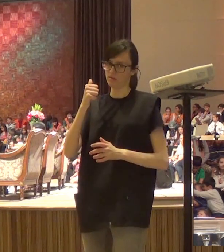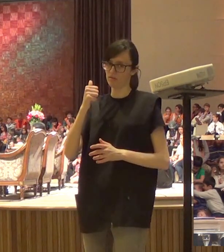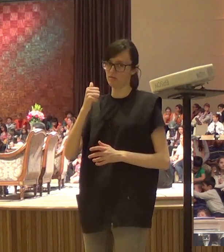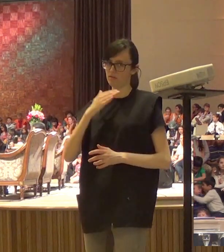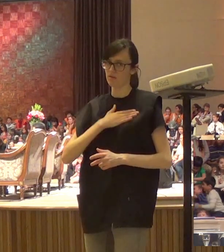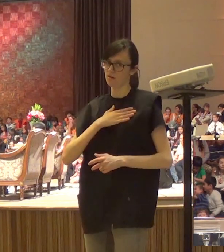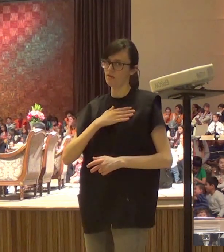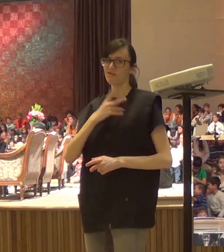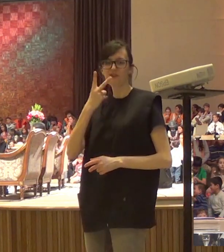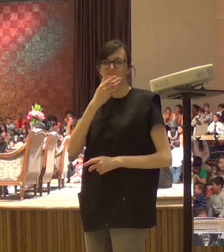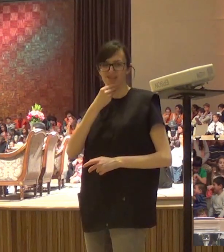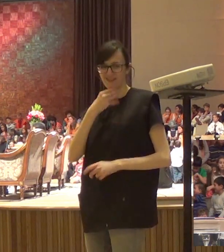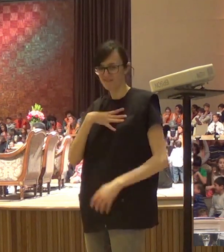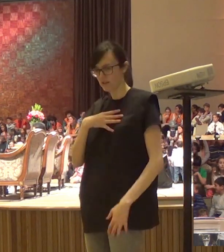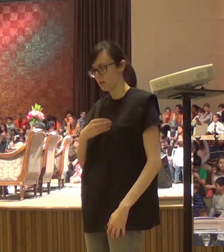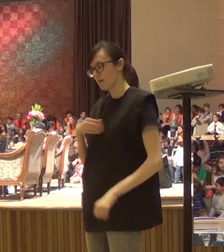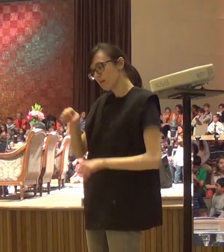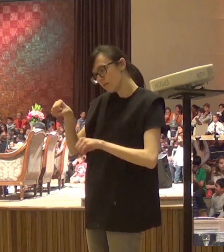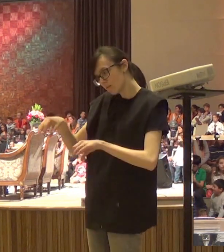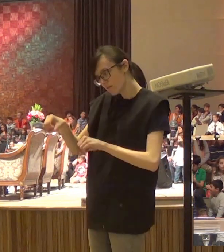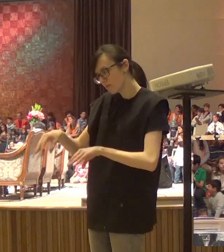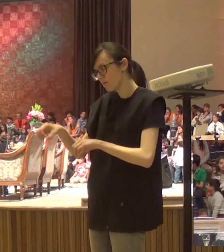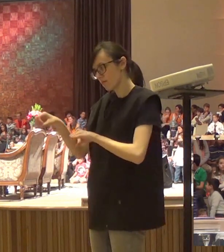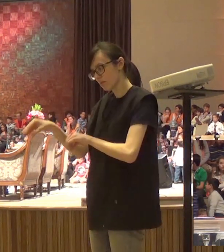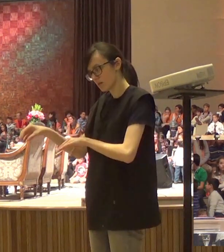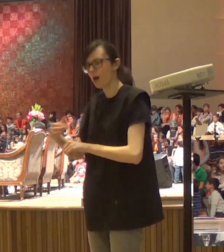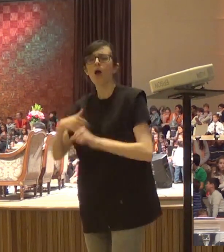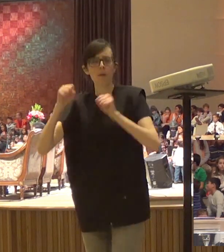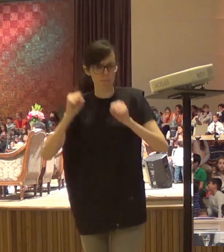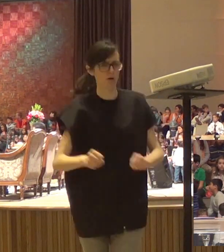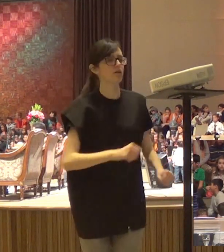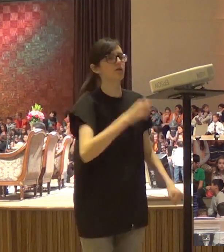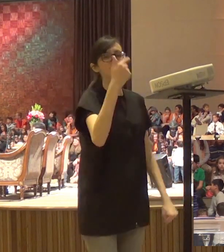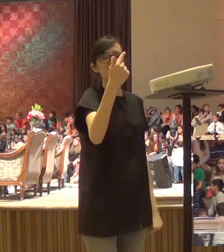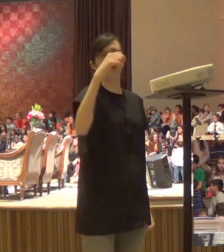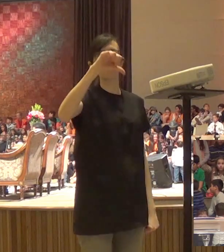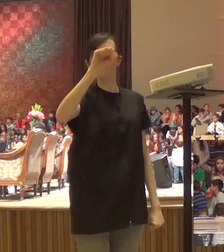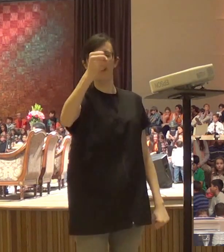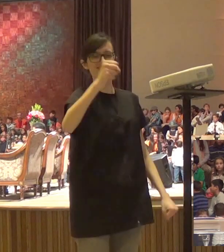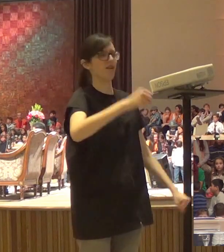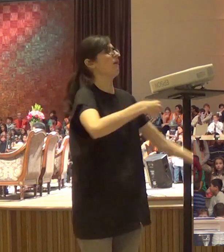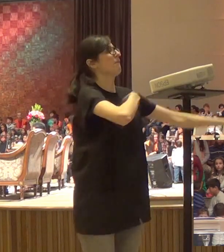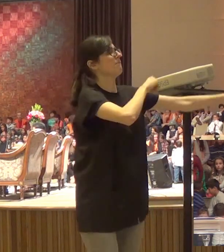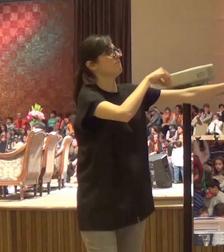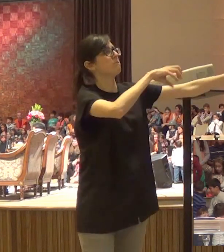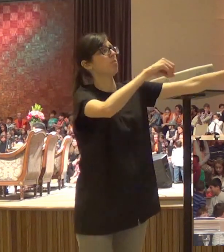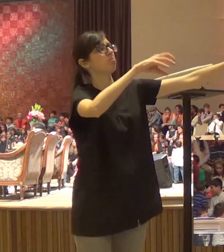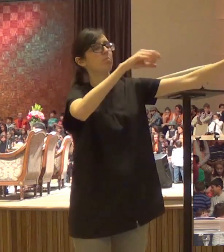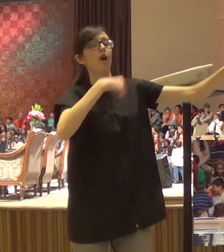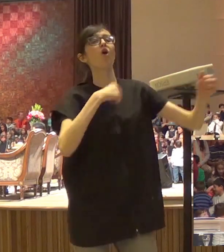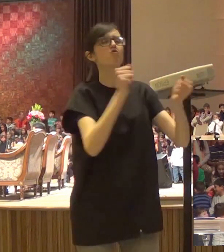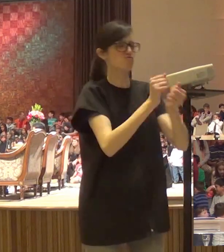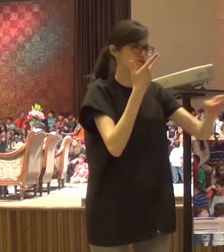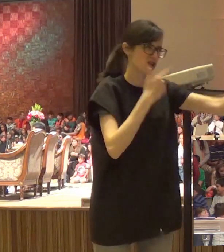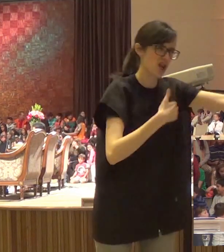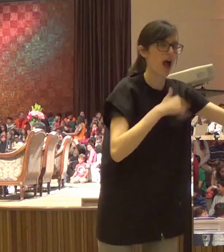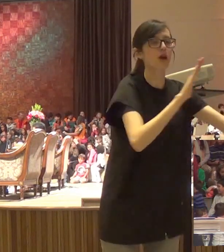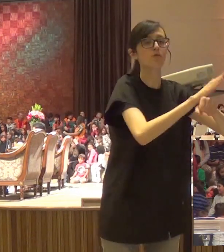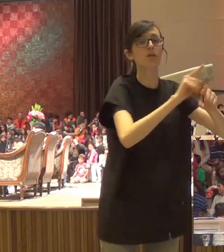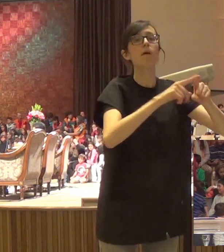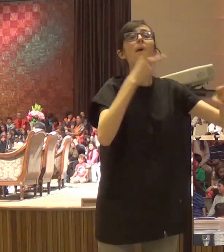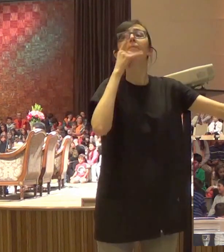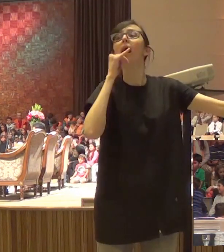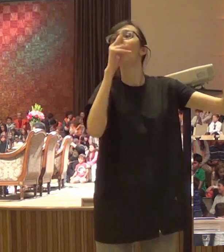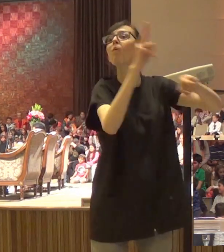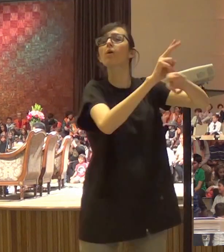como pai do Lucas e como pai do Cristian. Das outras 790, eu sou parceiro, eu sou auxiliar